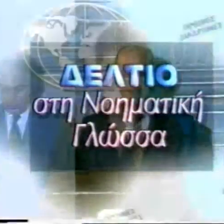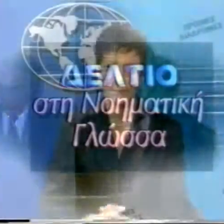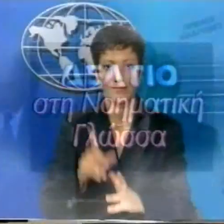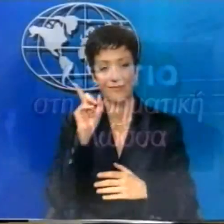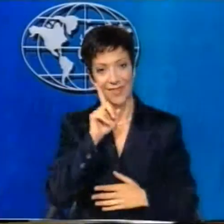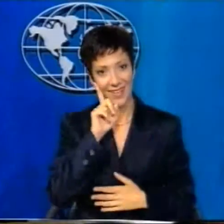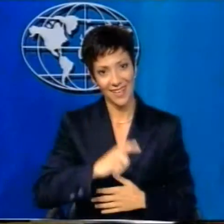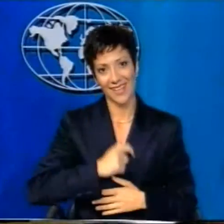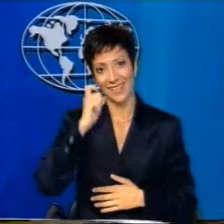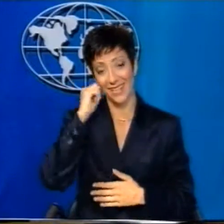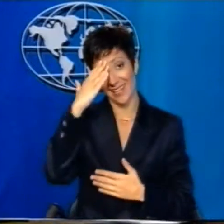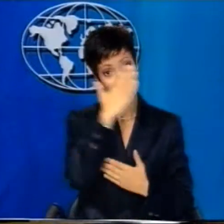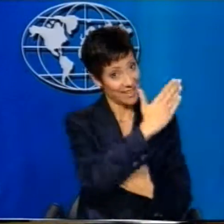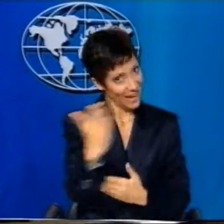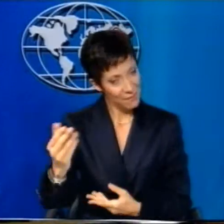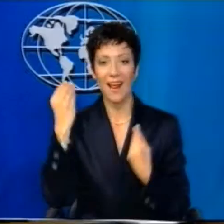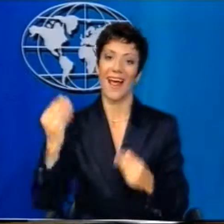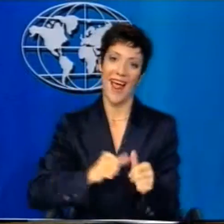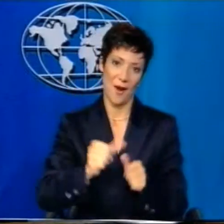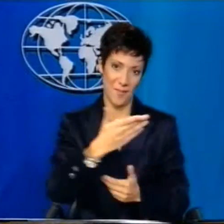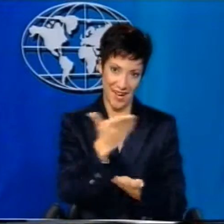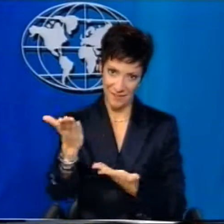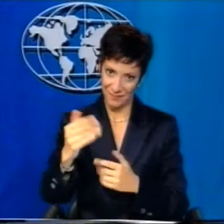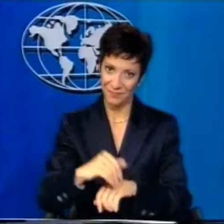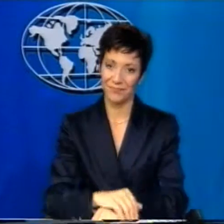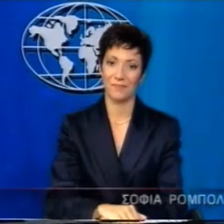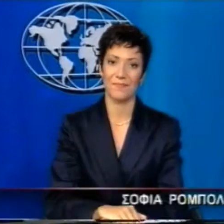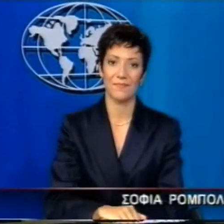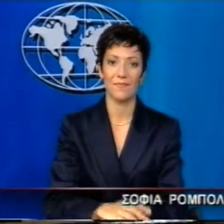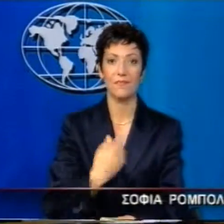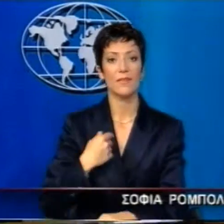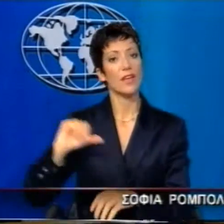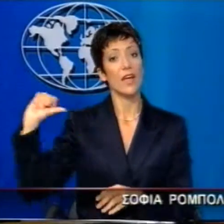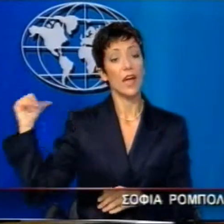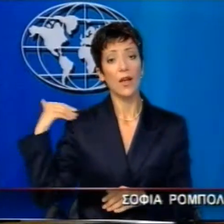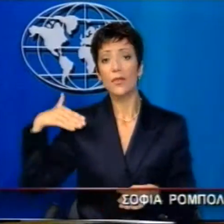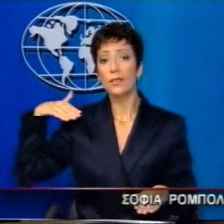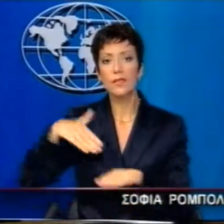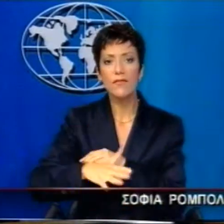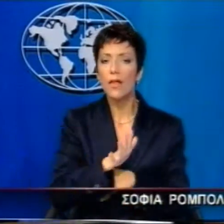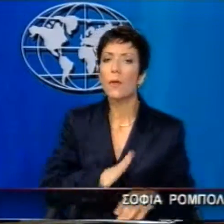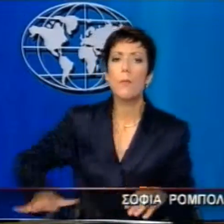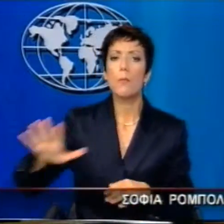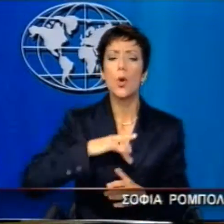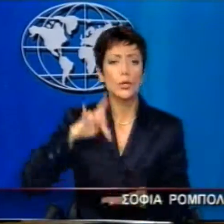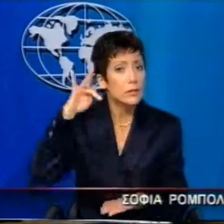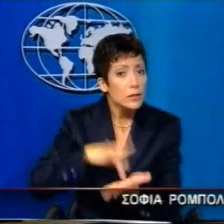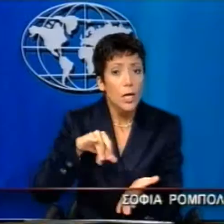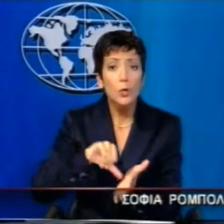Κυρίες και κύριοι, καλημέρα και καλό μήνα. Νέο τρομοκρατικό χτύπημα σημειώθηκε λίγο πριν τις 3 τα ξημερώματα